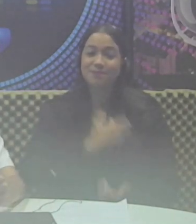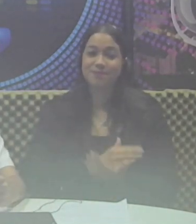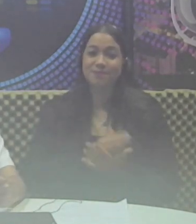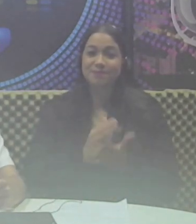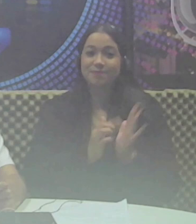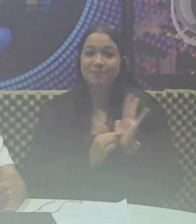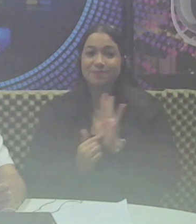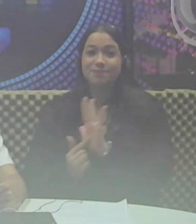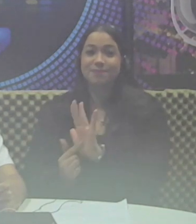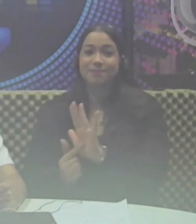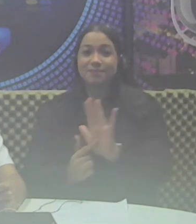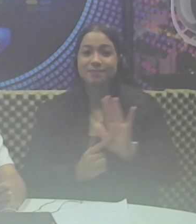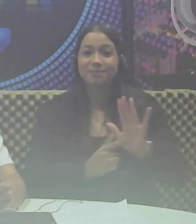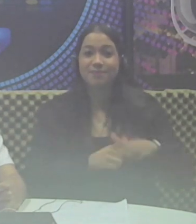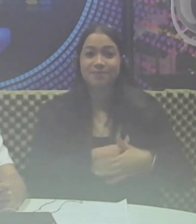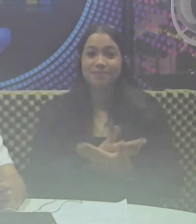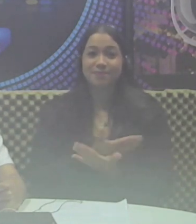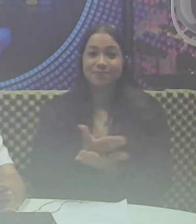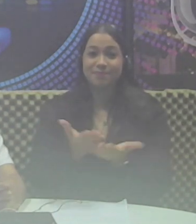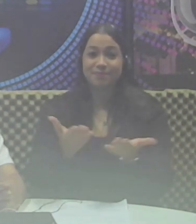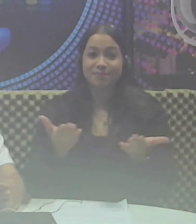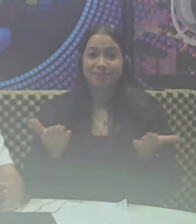Uberlândia no ar pra você.